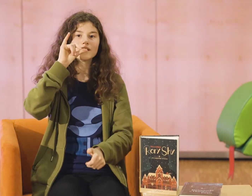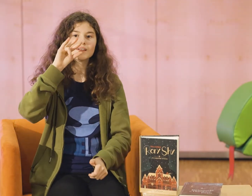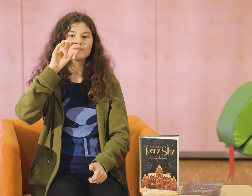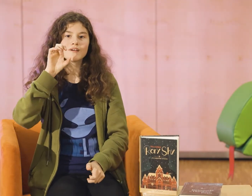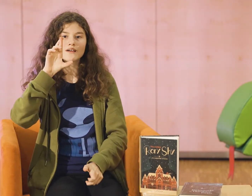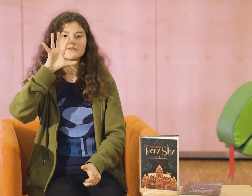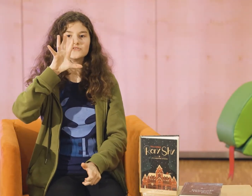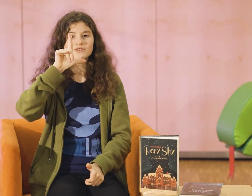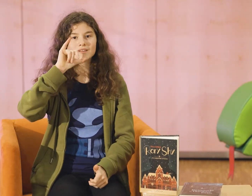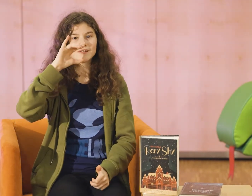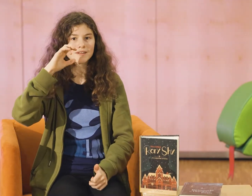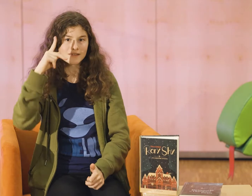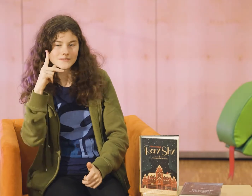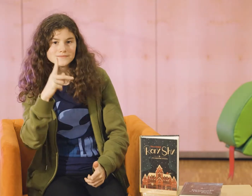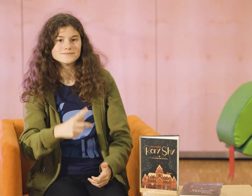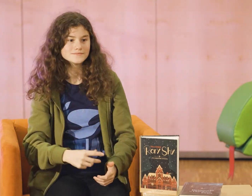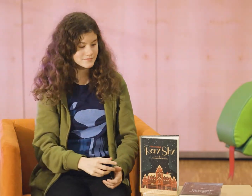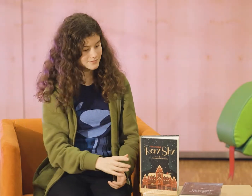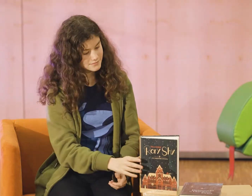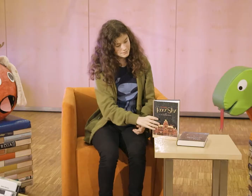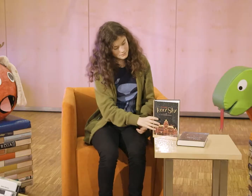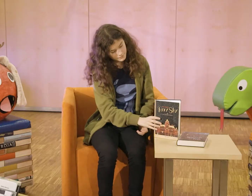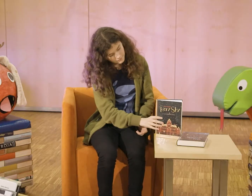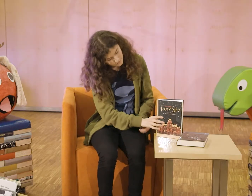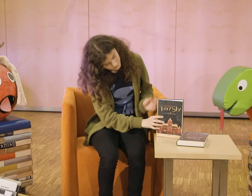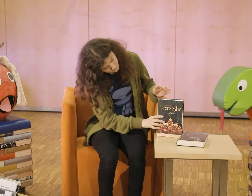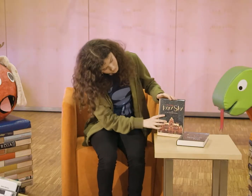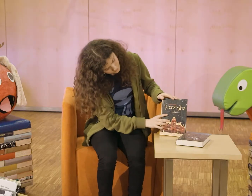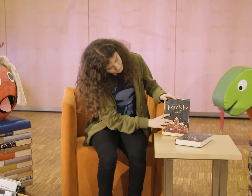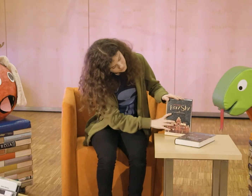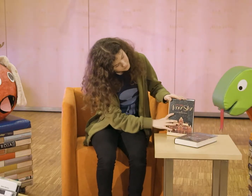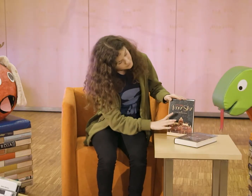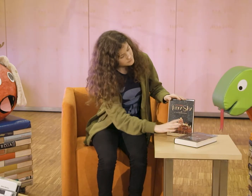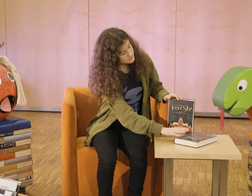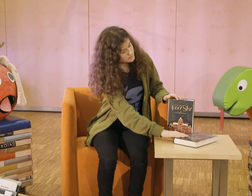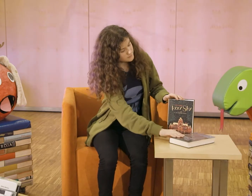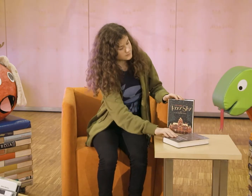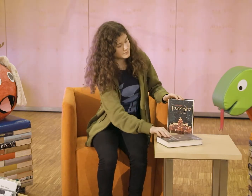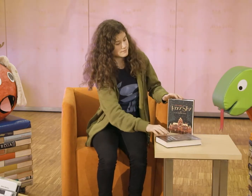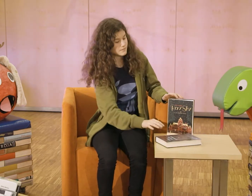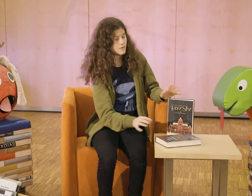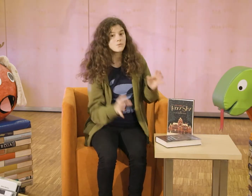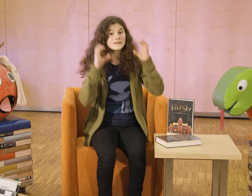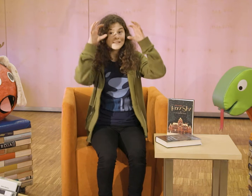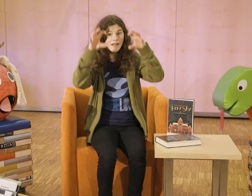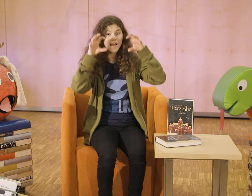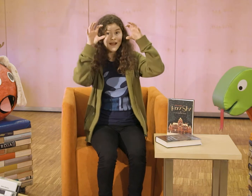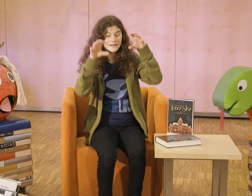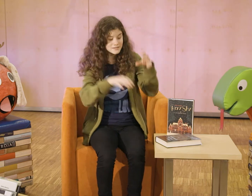oliver schlick das